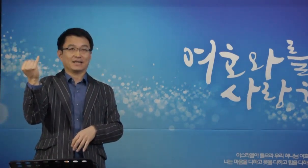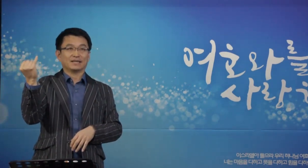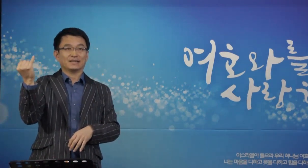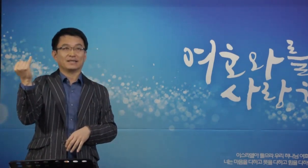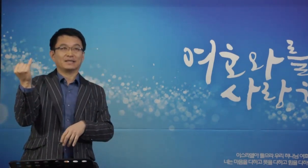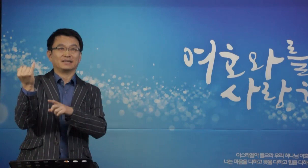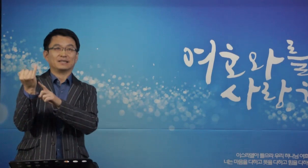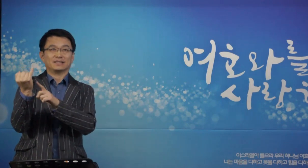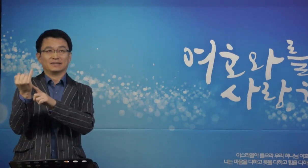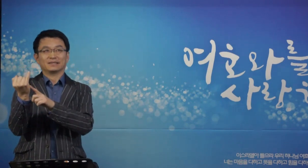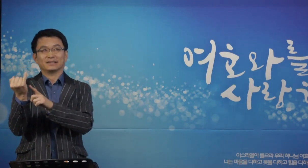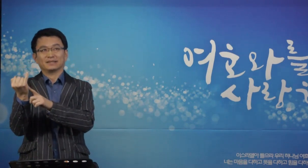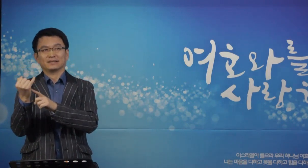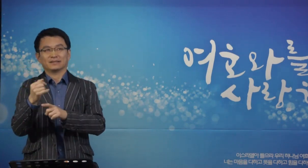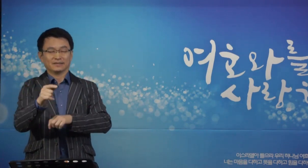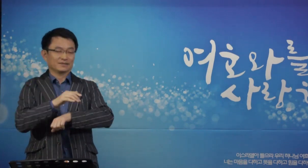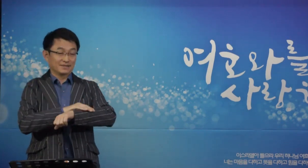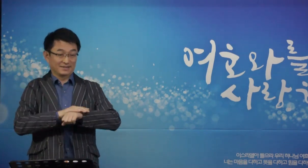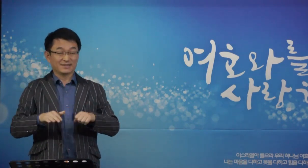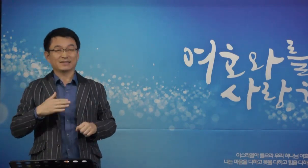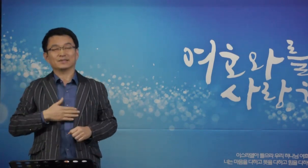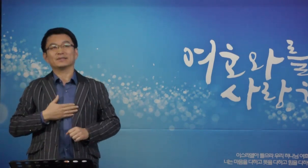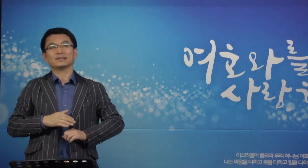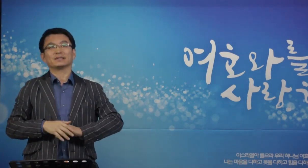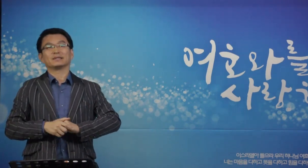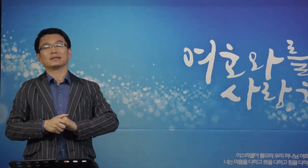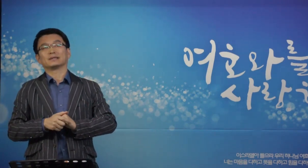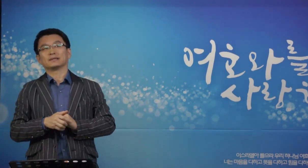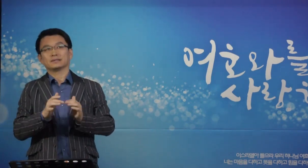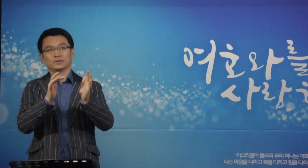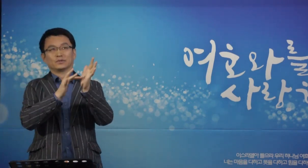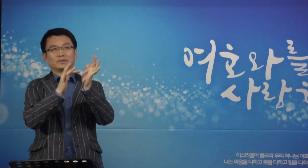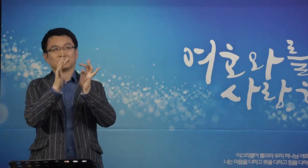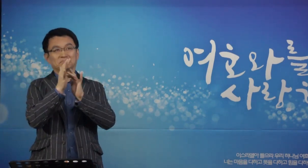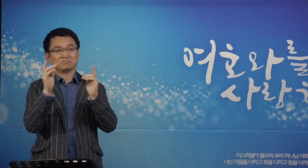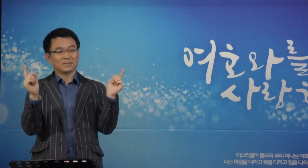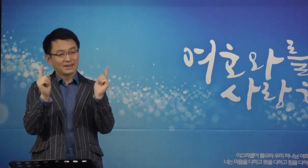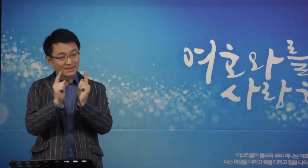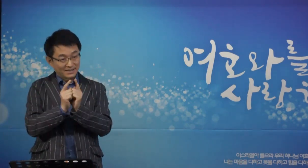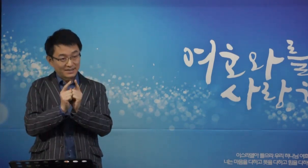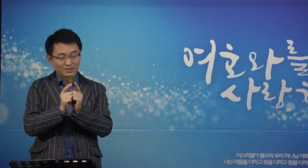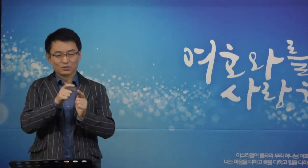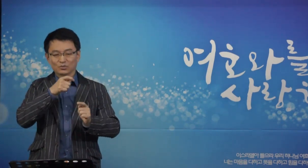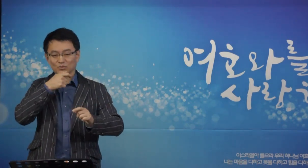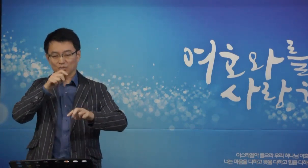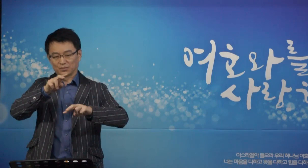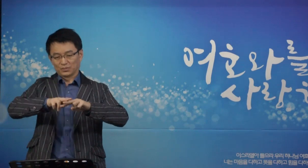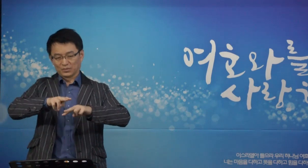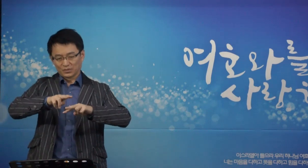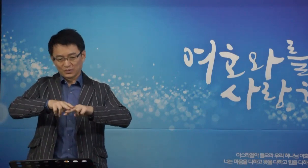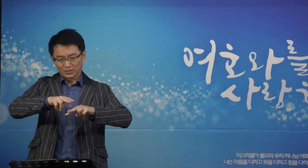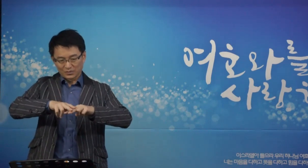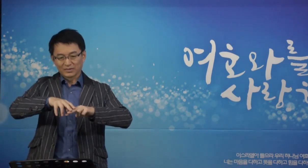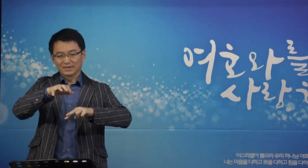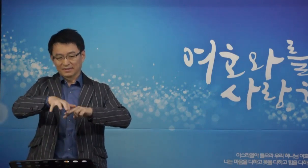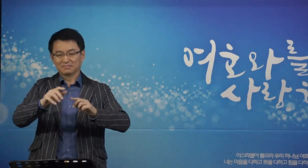수가에 사는 여자분이었죠. 여러분들이 잘 아는 것처럼 예수님을 만나게 되었고